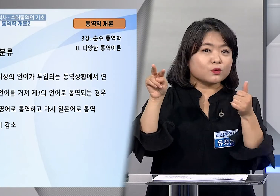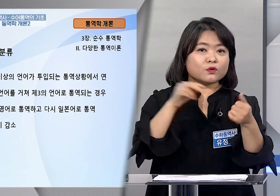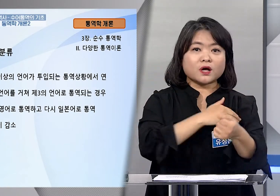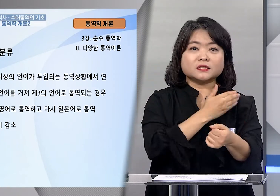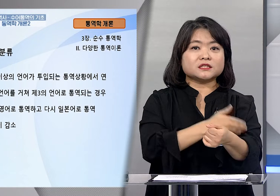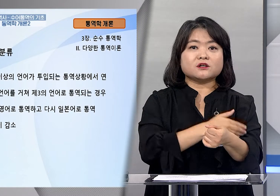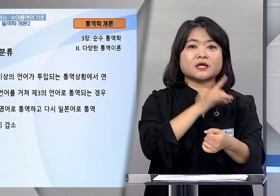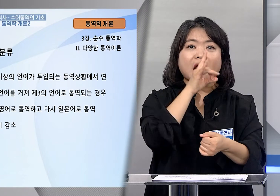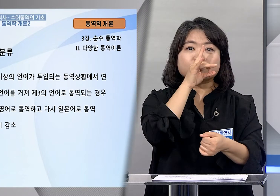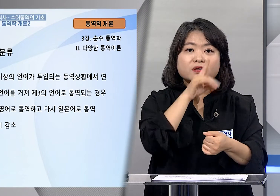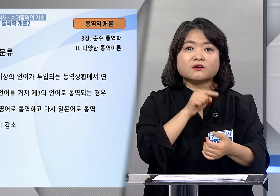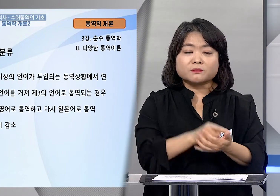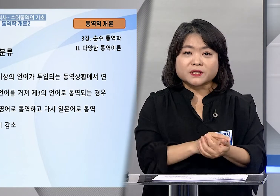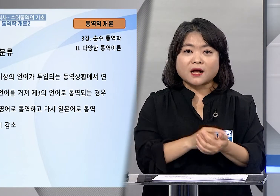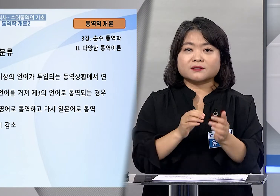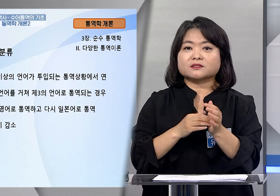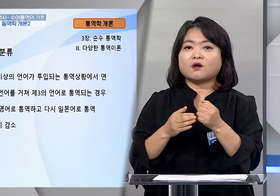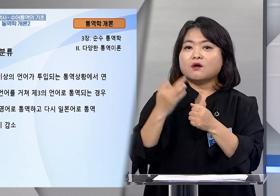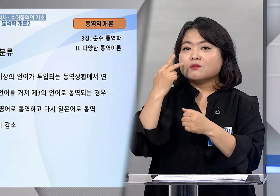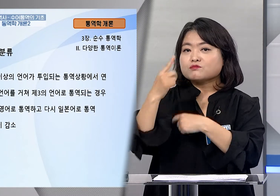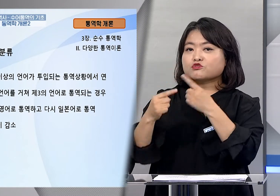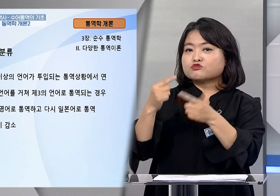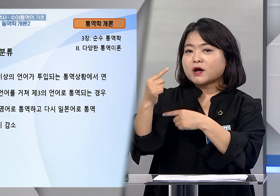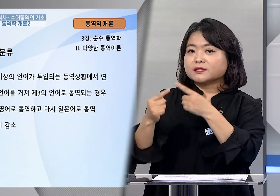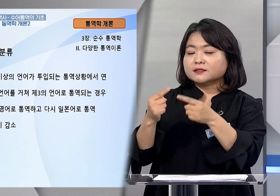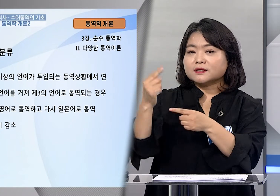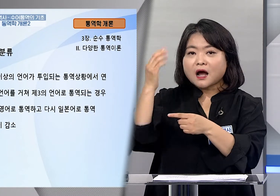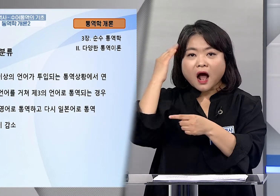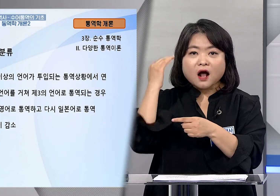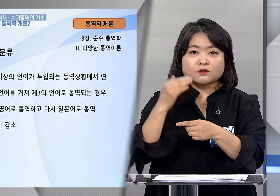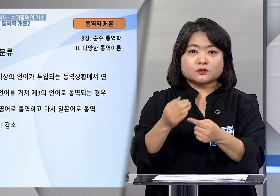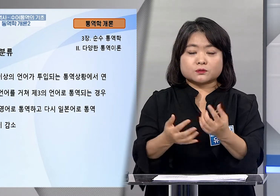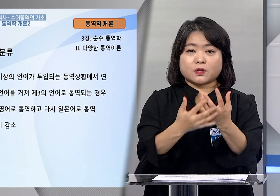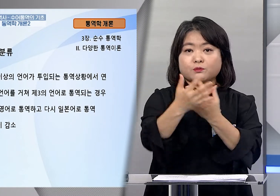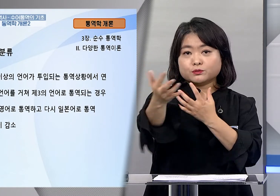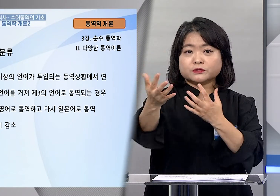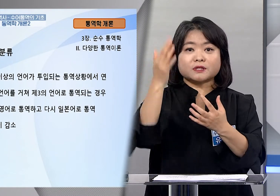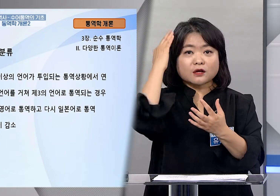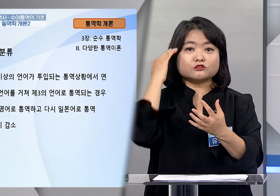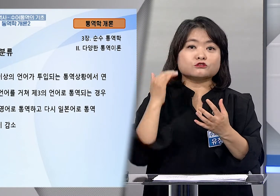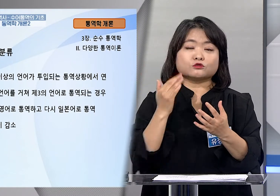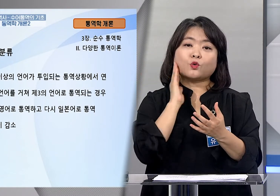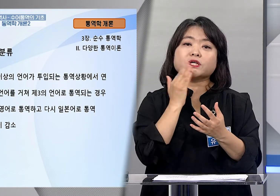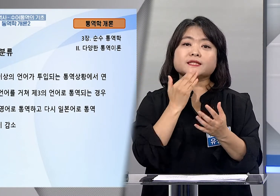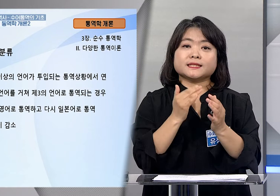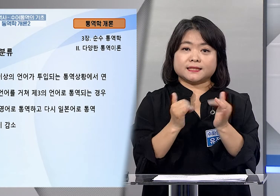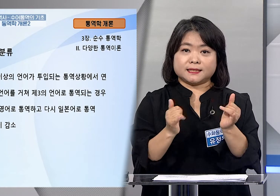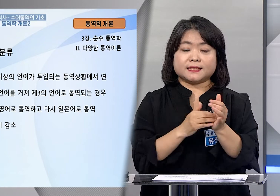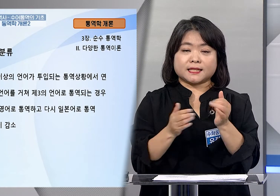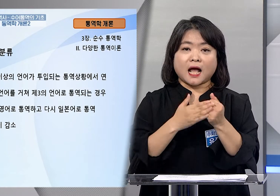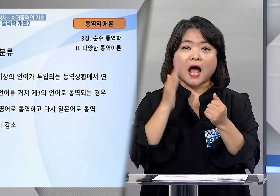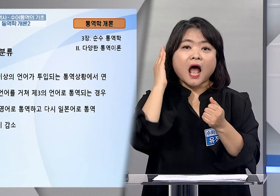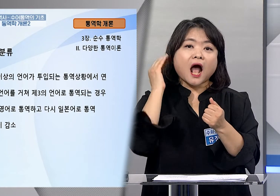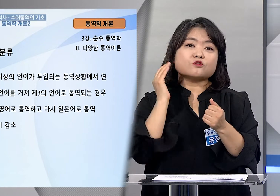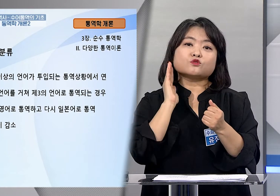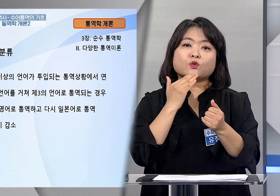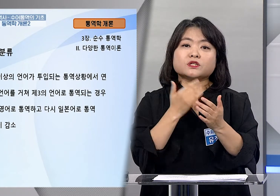통역하는 실력이 안 되는 겁니다. 그래서 미국 수화를 대부분은 한국 농인들이니까 한국 농인을